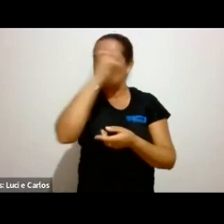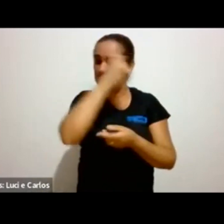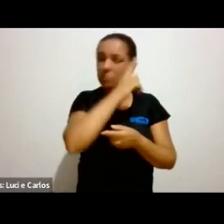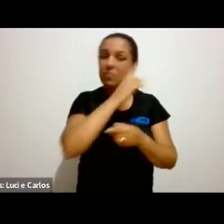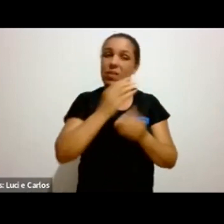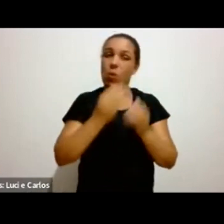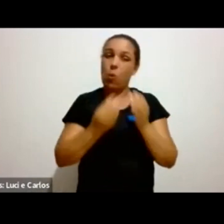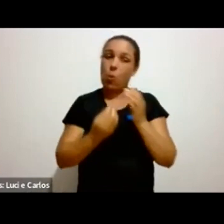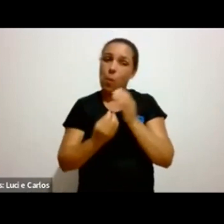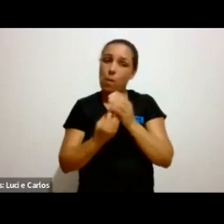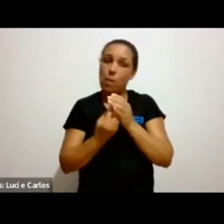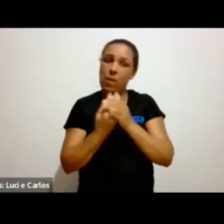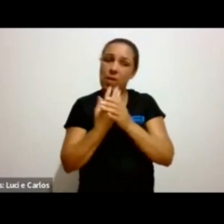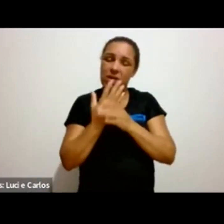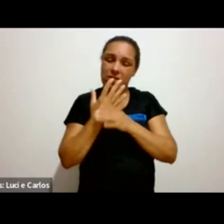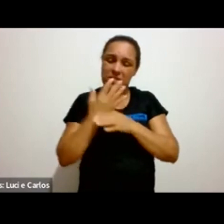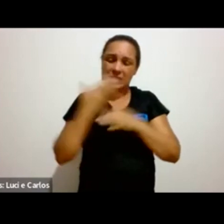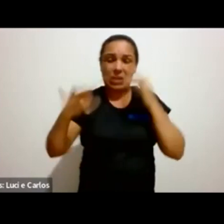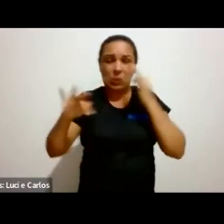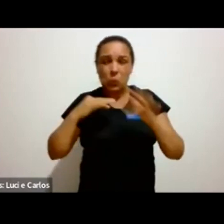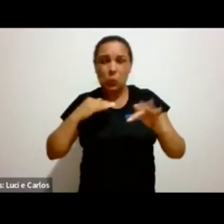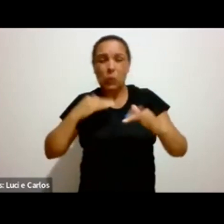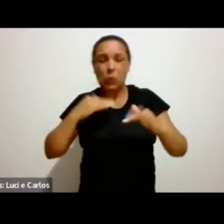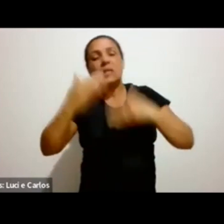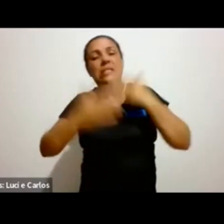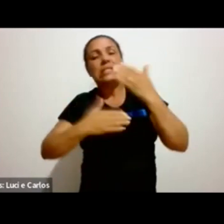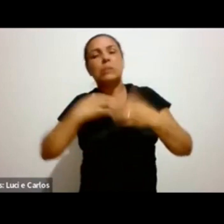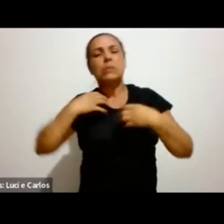fibromialgia está entre as mais aclamadas.